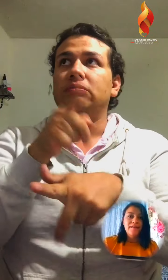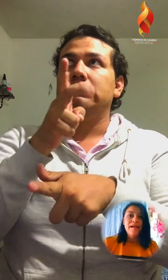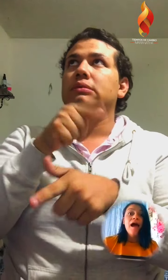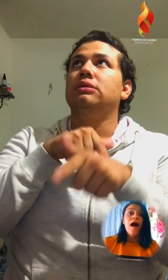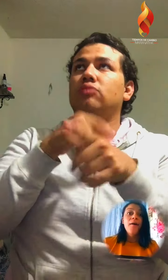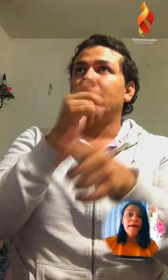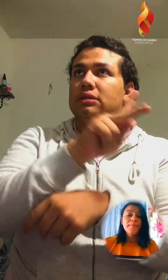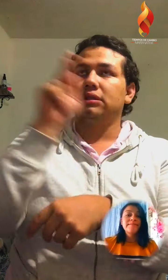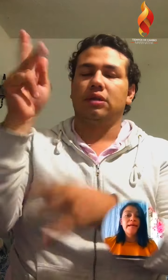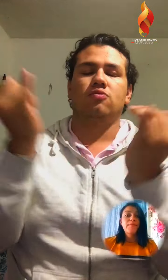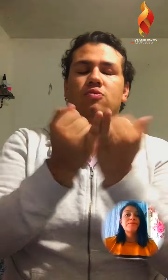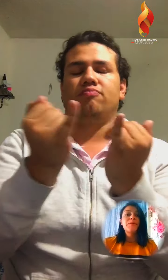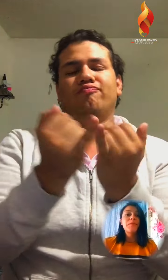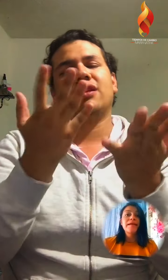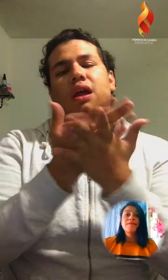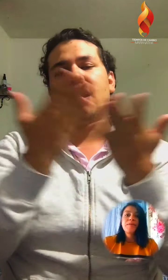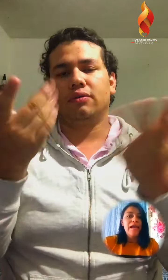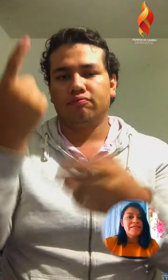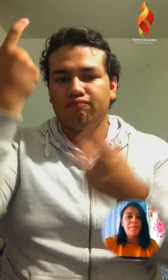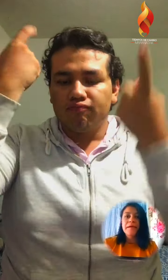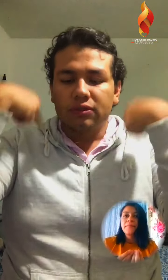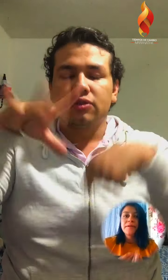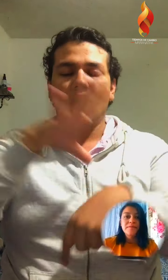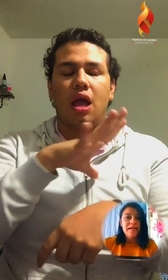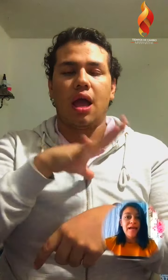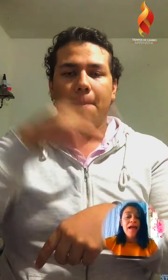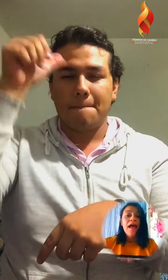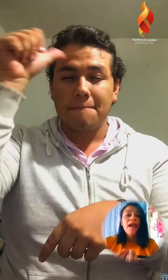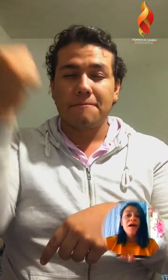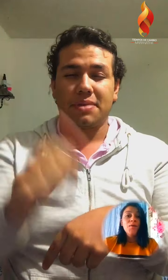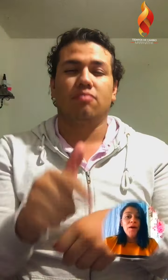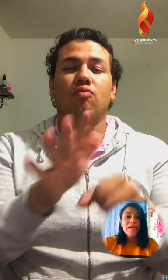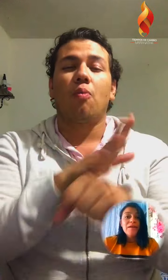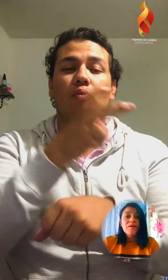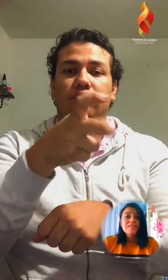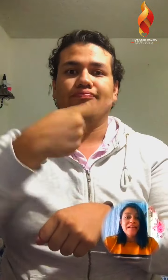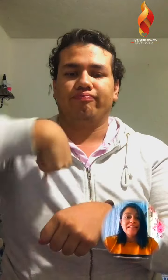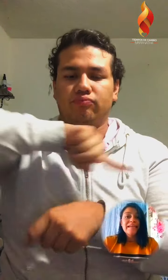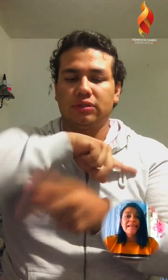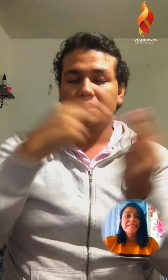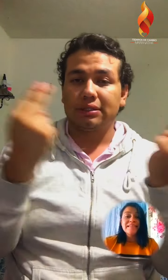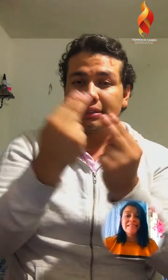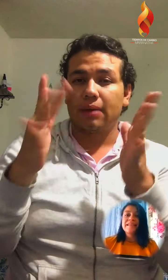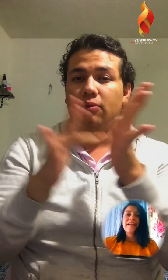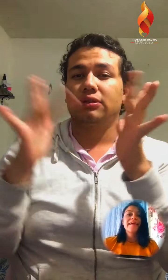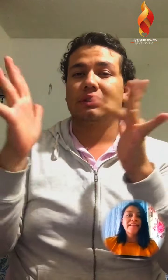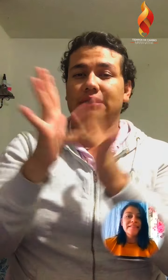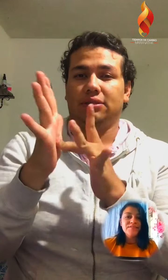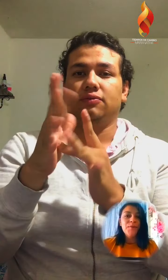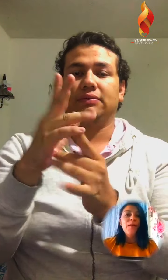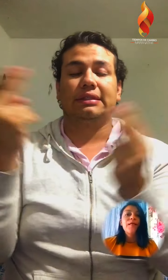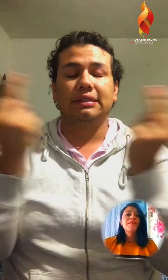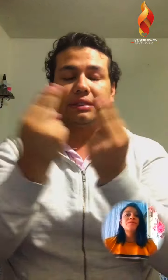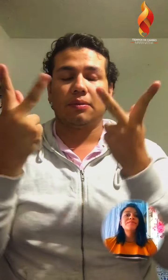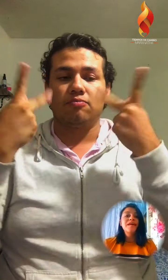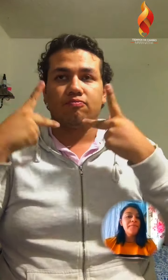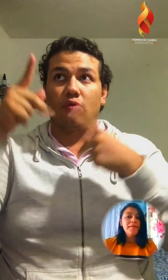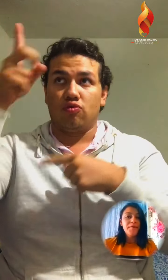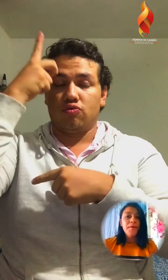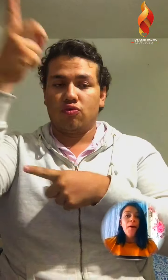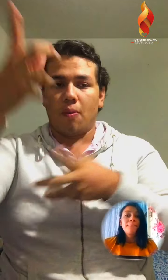imagen. Ahora poseemos una naturaleza pecaminosa, la cual nos hace necesitar de Cristo, de